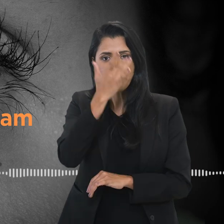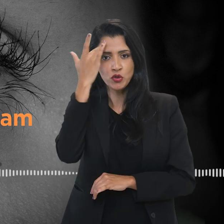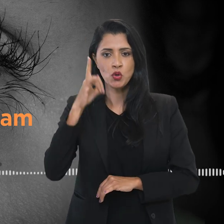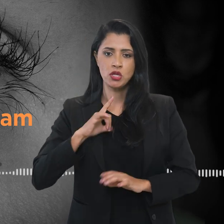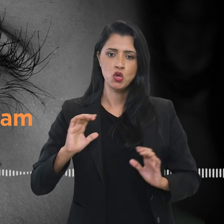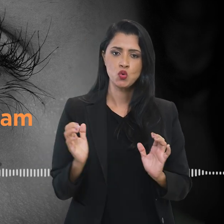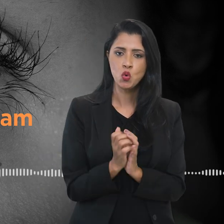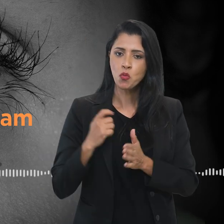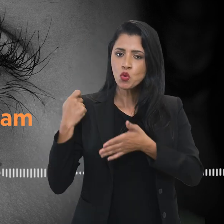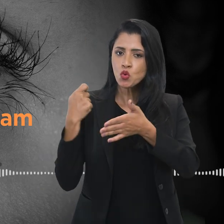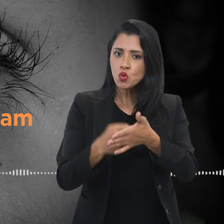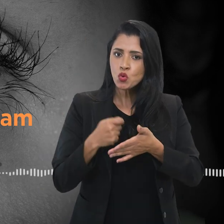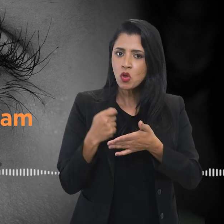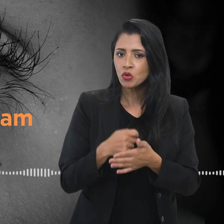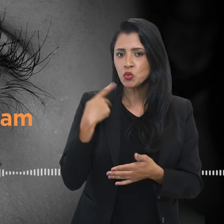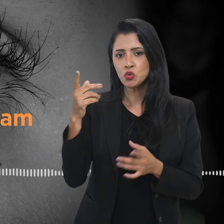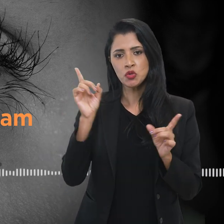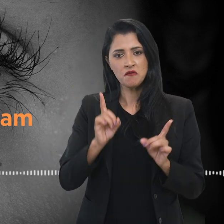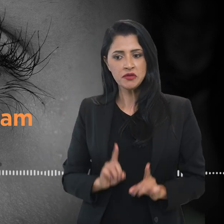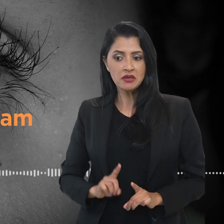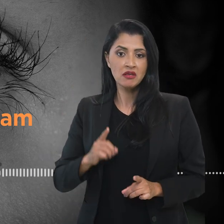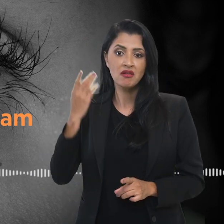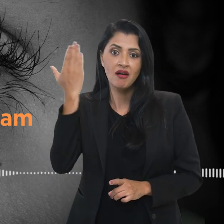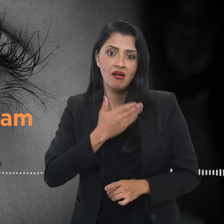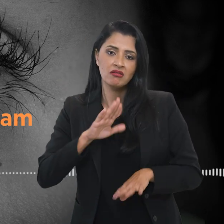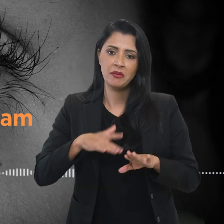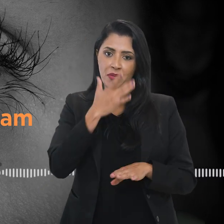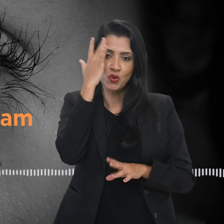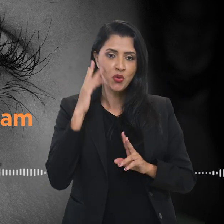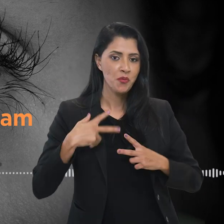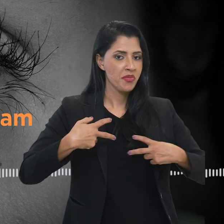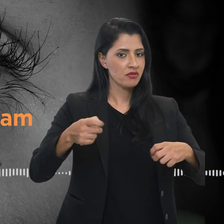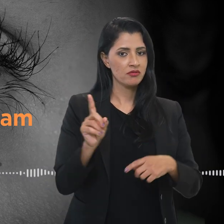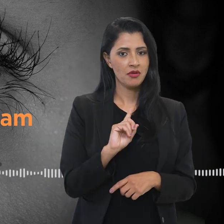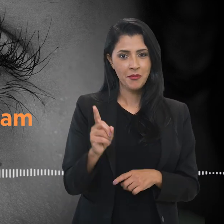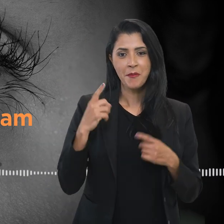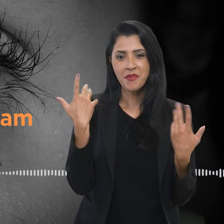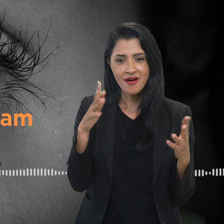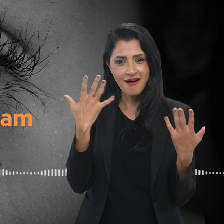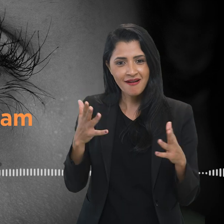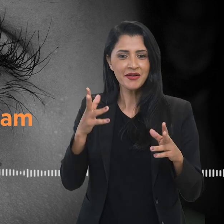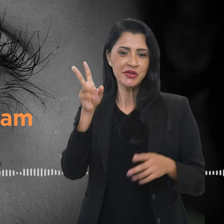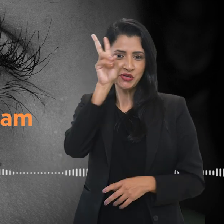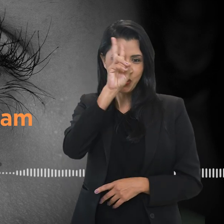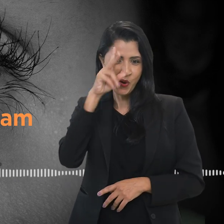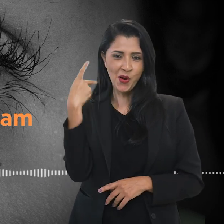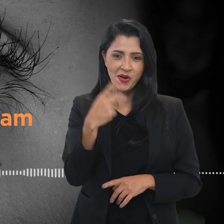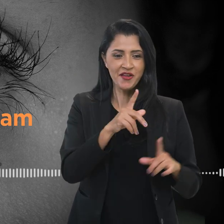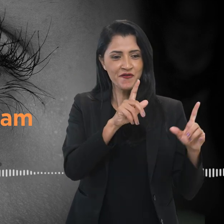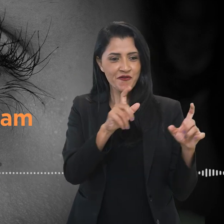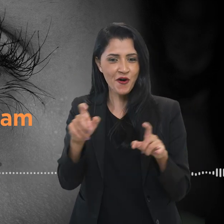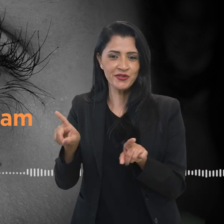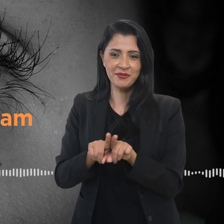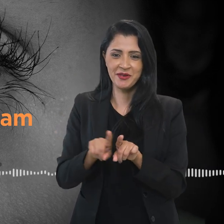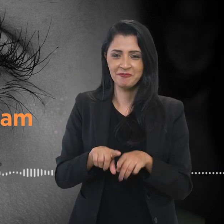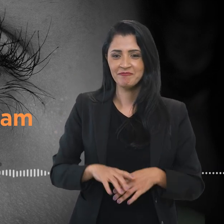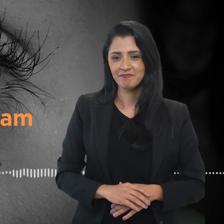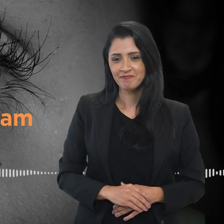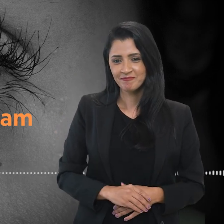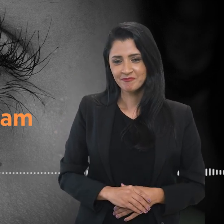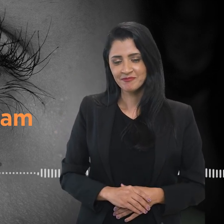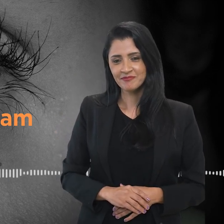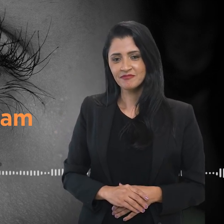pessoas que existe um grupo lutando com suas deficiências invisíveis. Gostaria de parabenizar pelas histórias e a galeria de